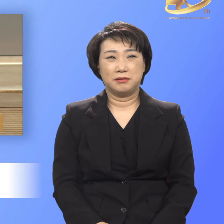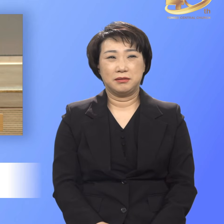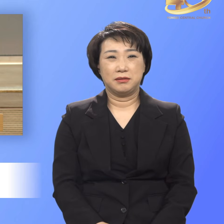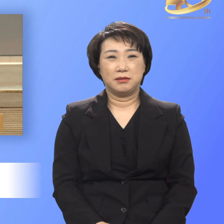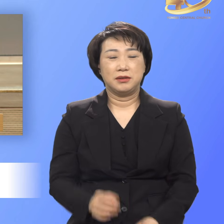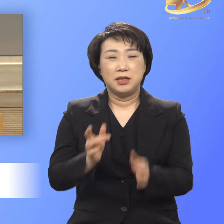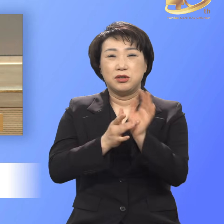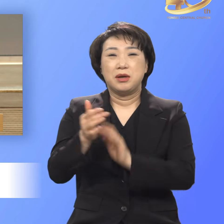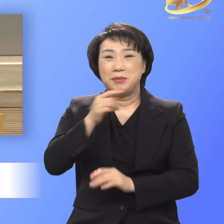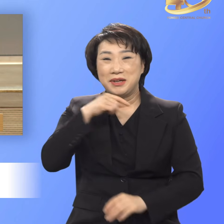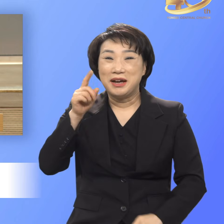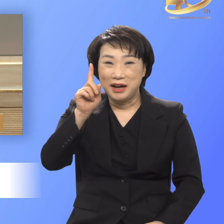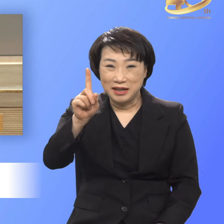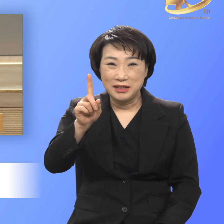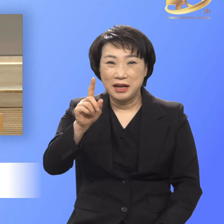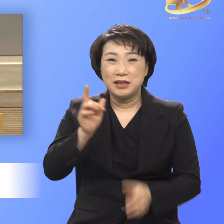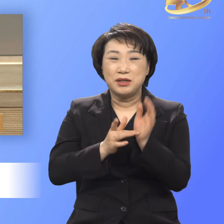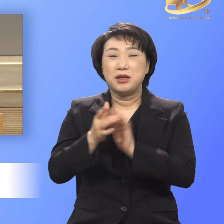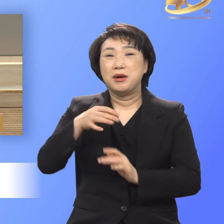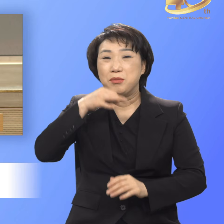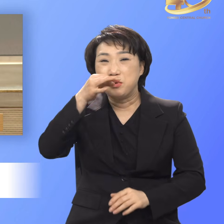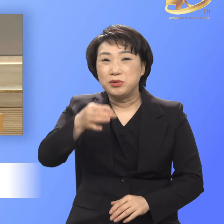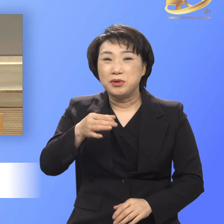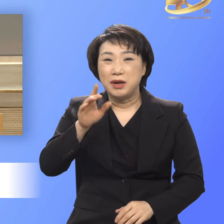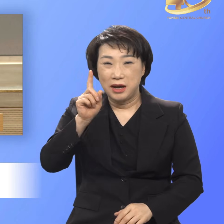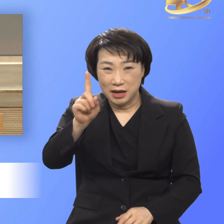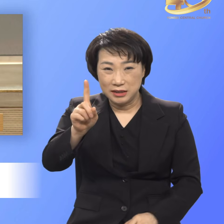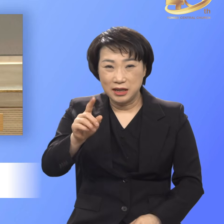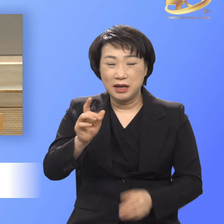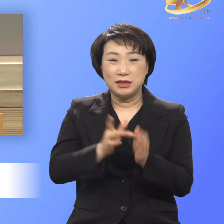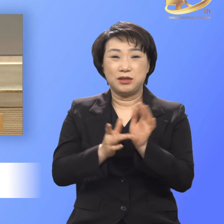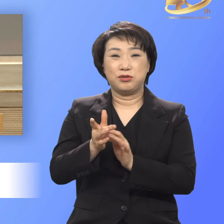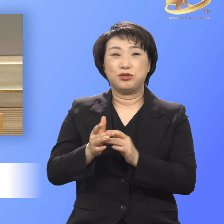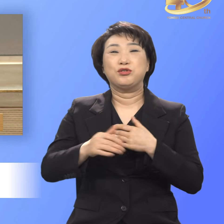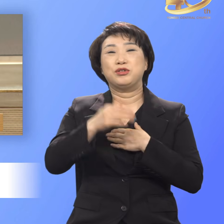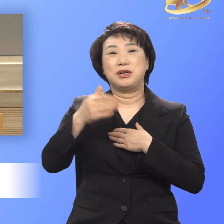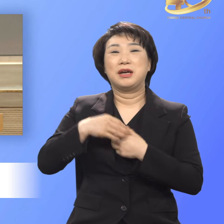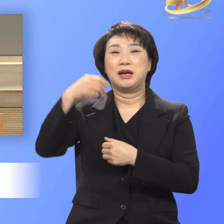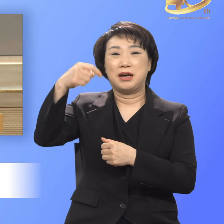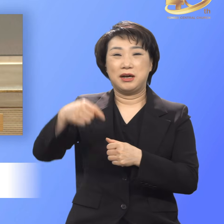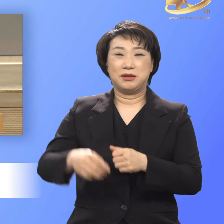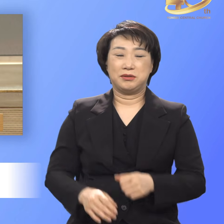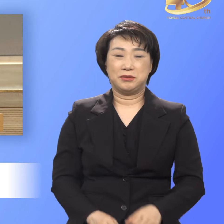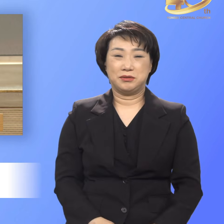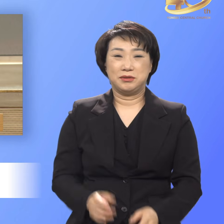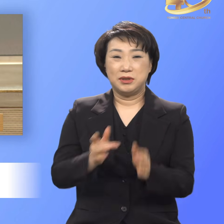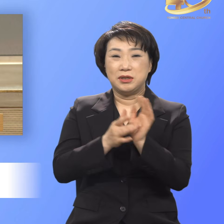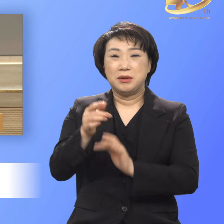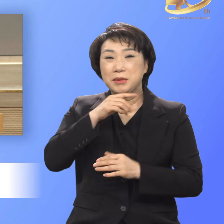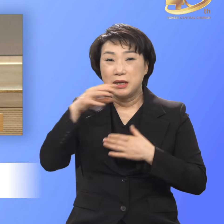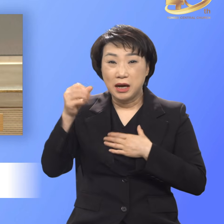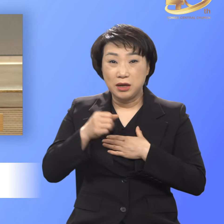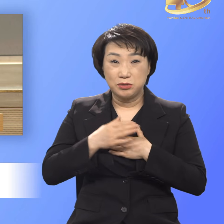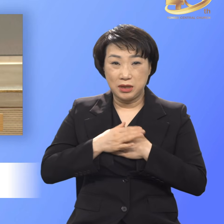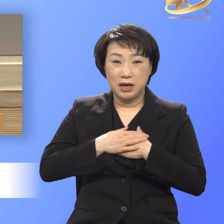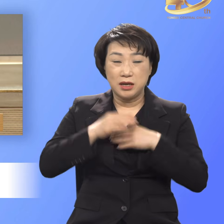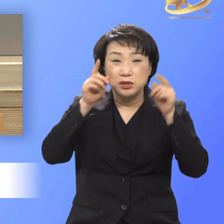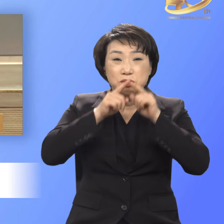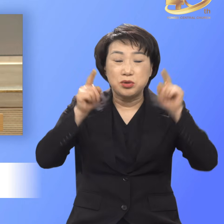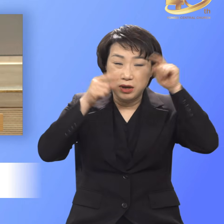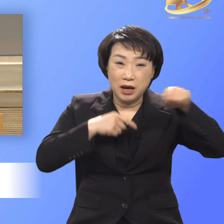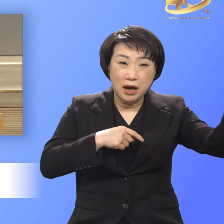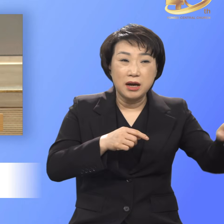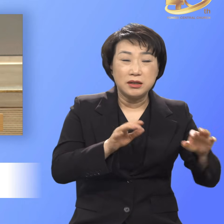그 피로만, 그의 목소리로 그가 우리에게 가르치셨어. 그 피로 내가 지옥 갈